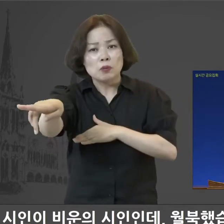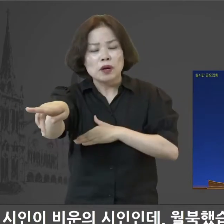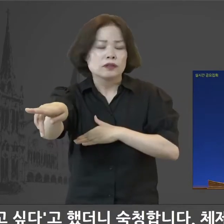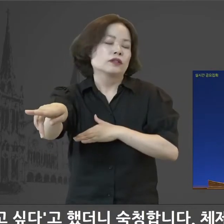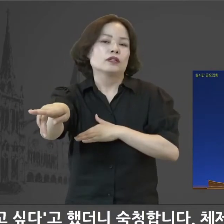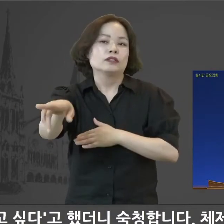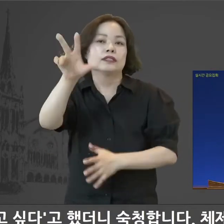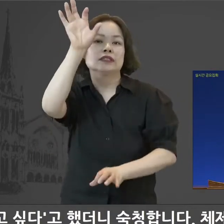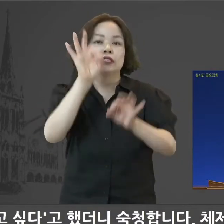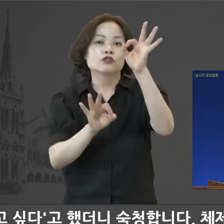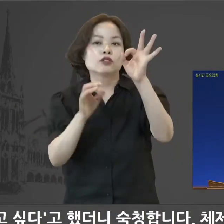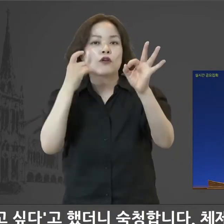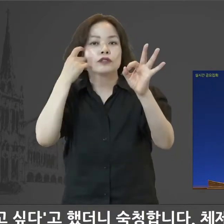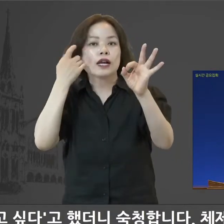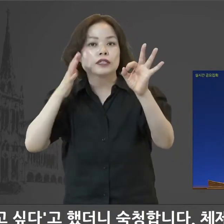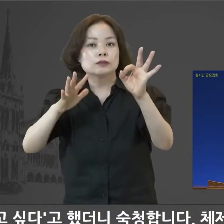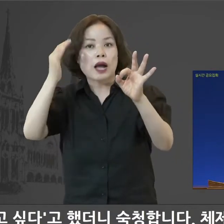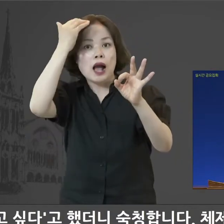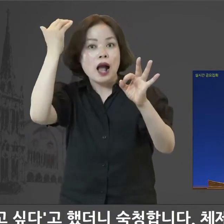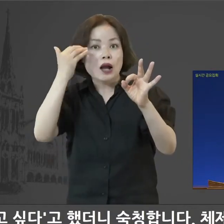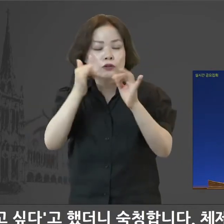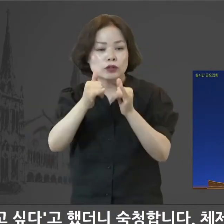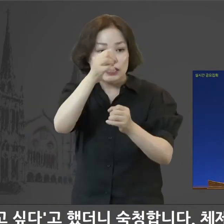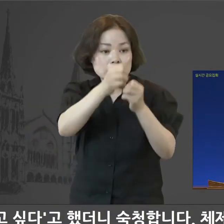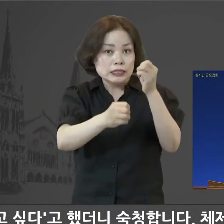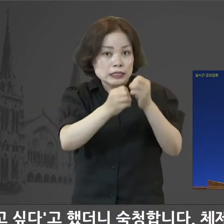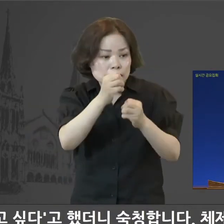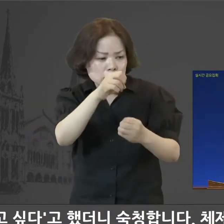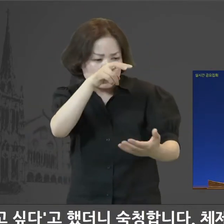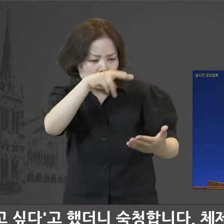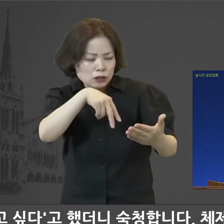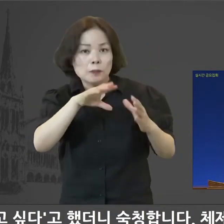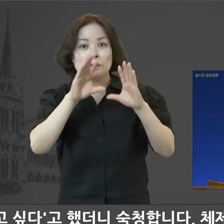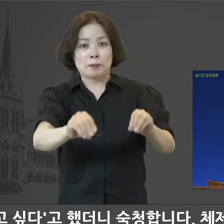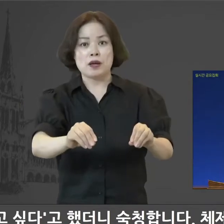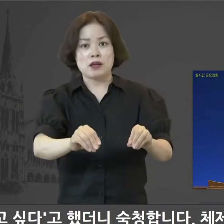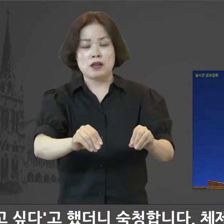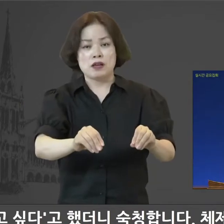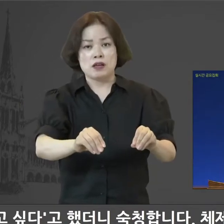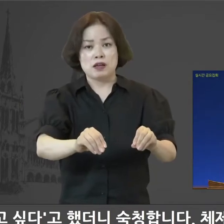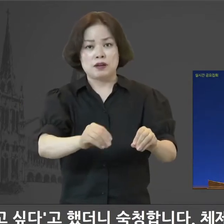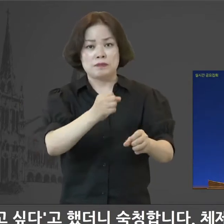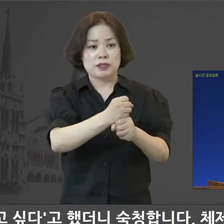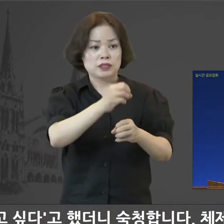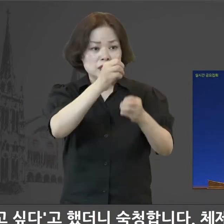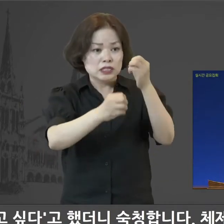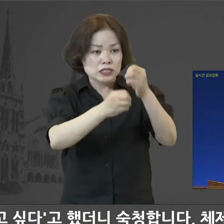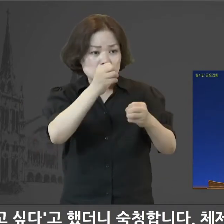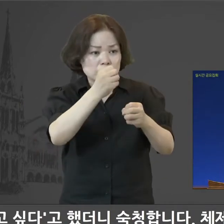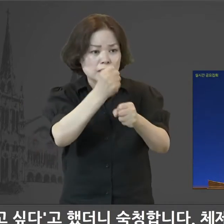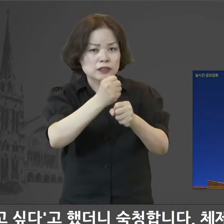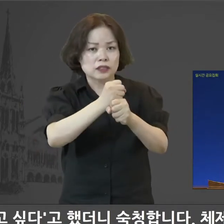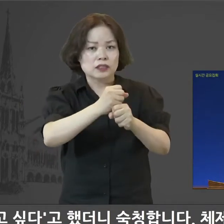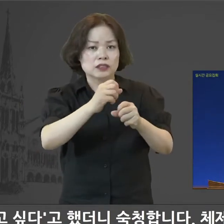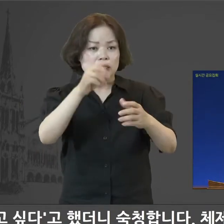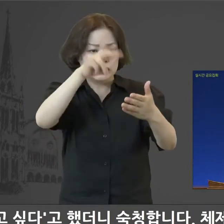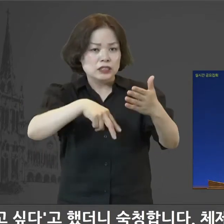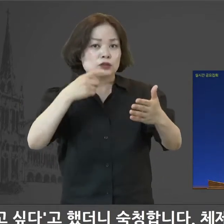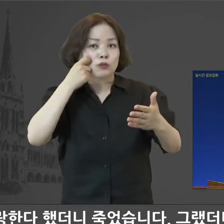근데 한국에서 이분 시를 또 읽는 걸 금지시켰어요, 한동안. 근데 여러분 잘 생각해 보세요.